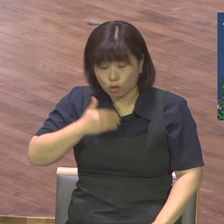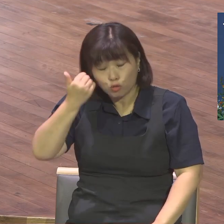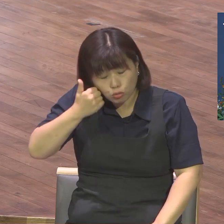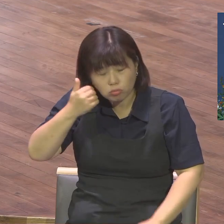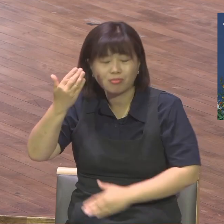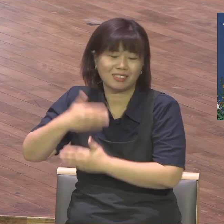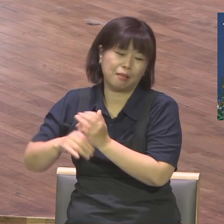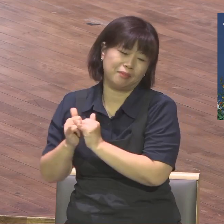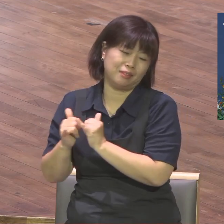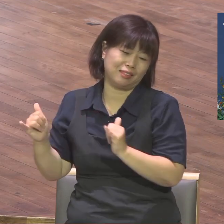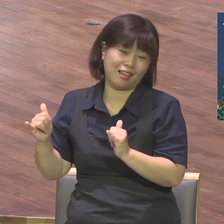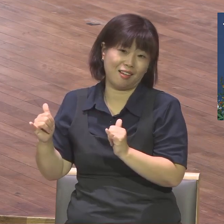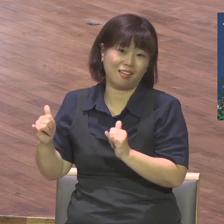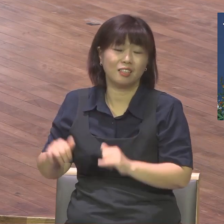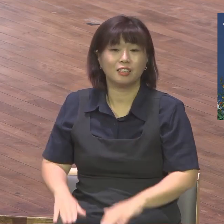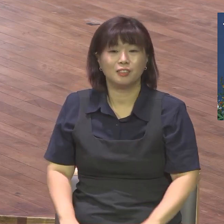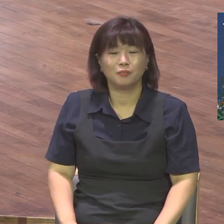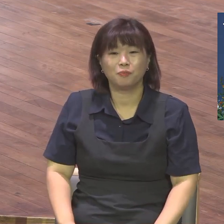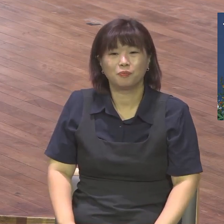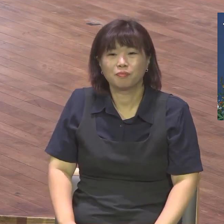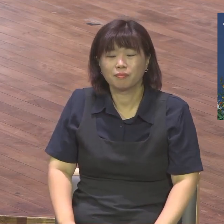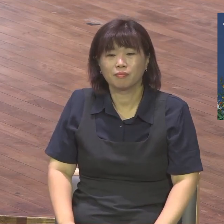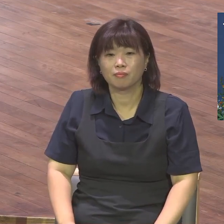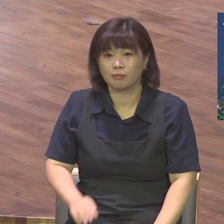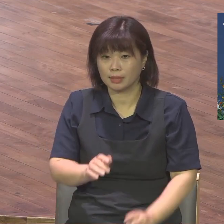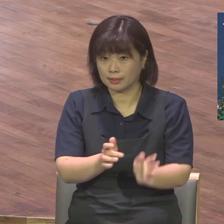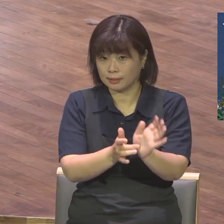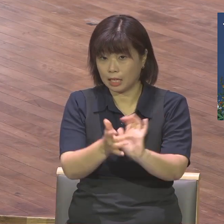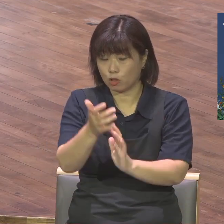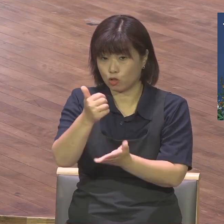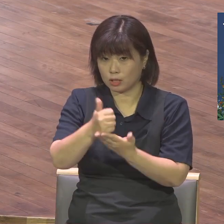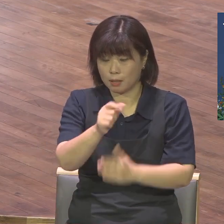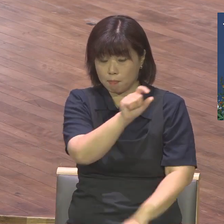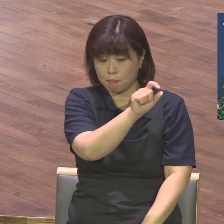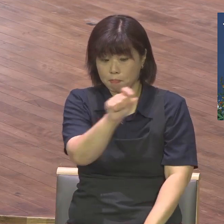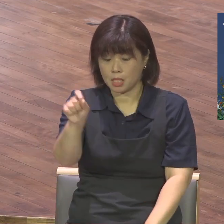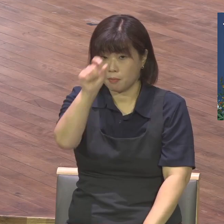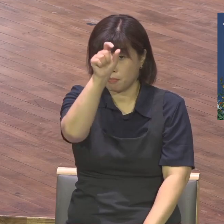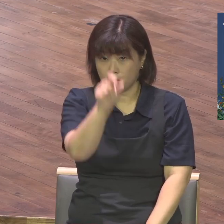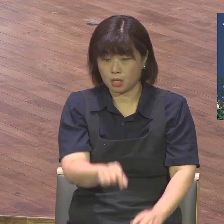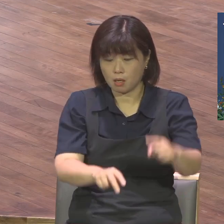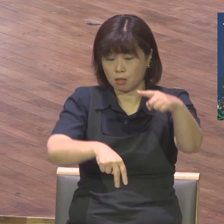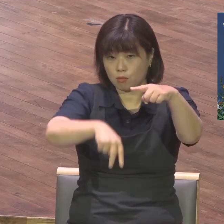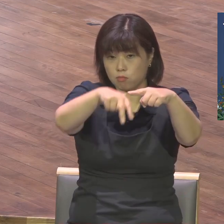당하시고 그 죽음을 당하셨지만은 그걸 끝난 게 아니잖아요.